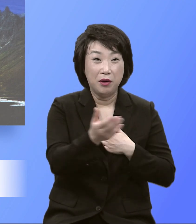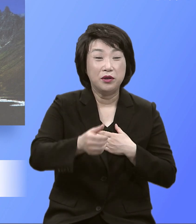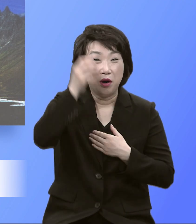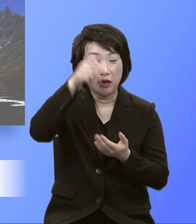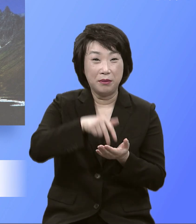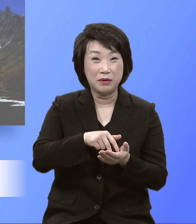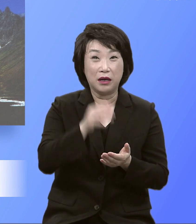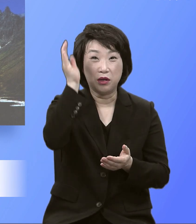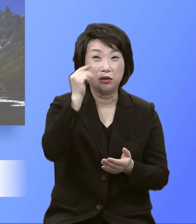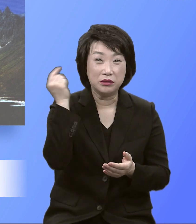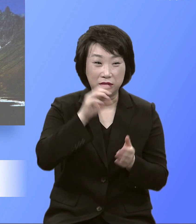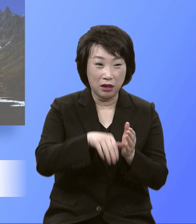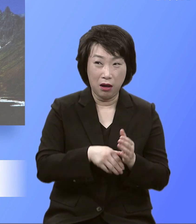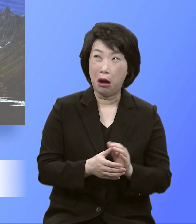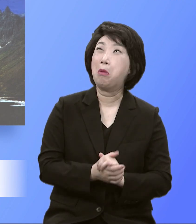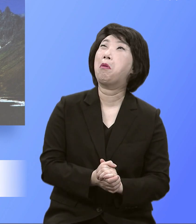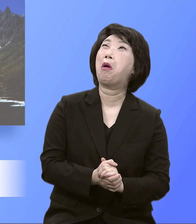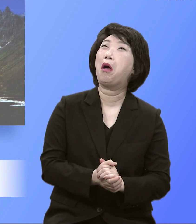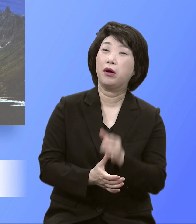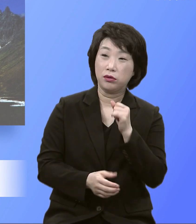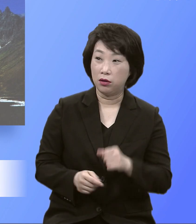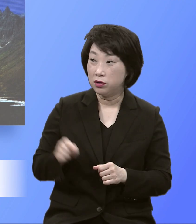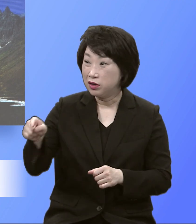옆에 사람이 이렇게 아멘 하면